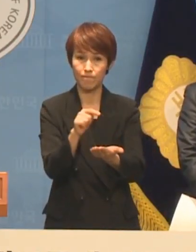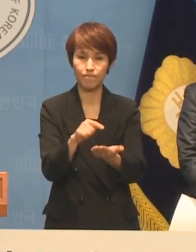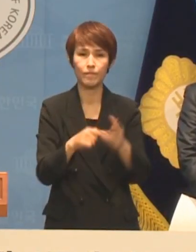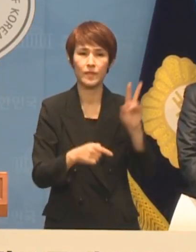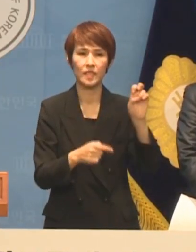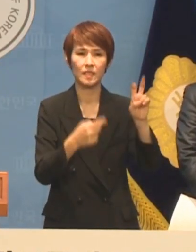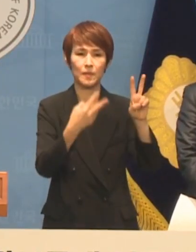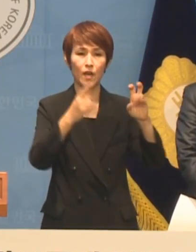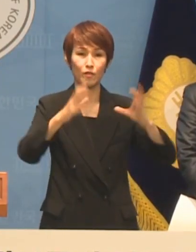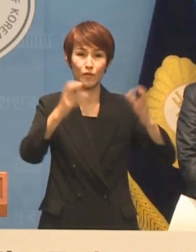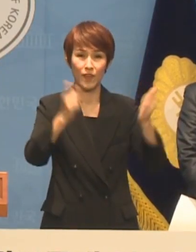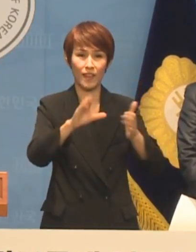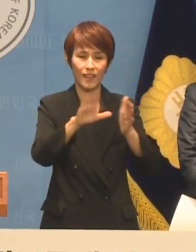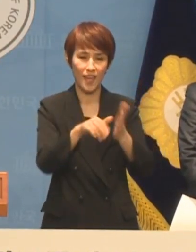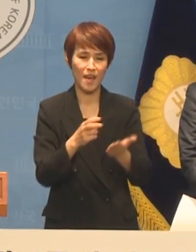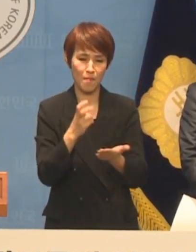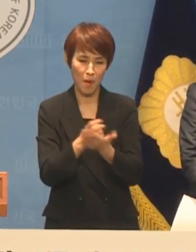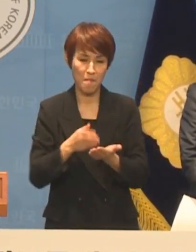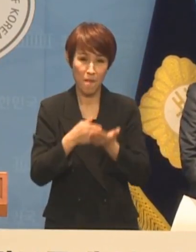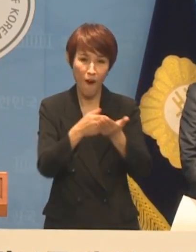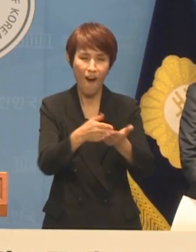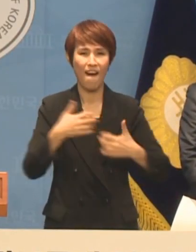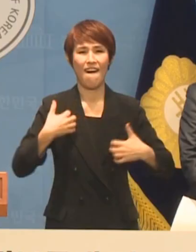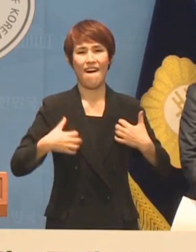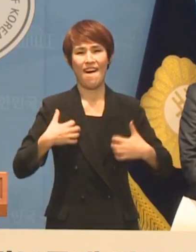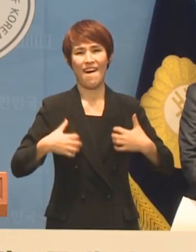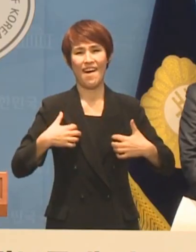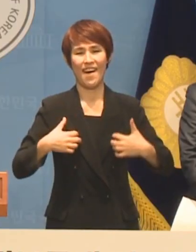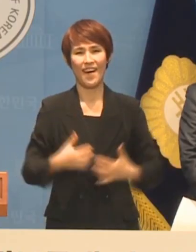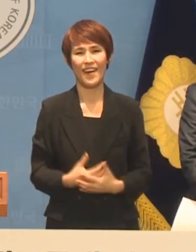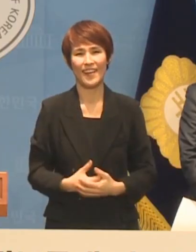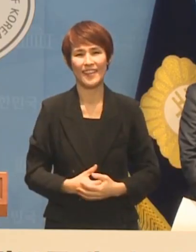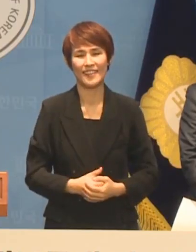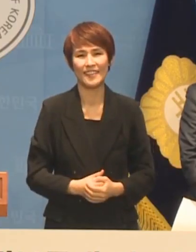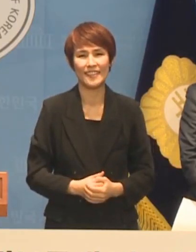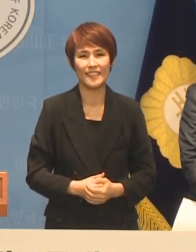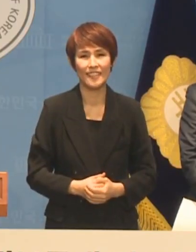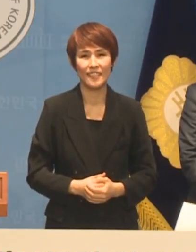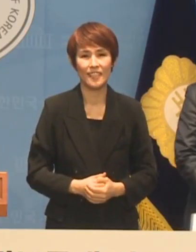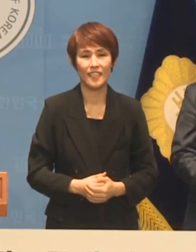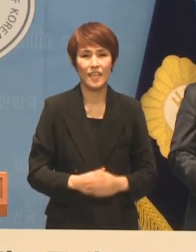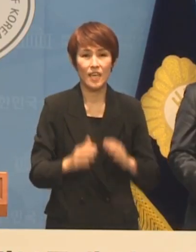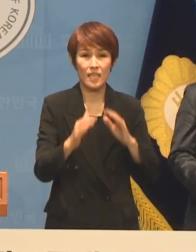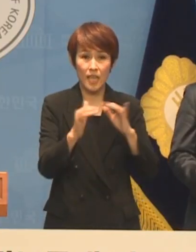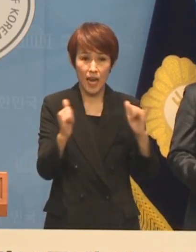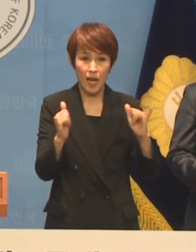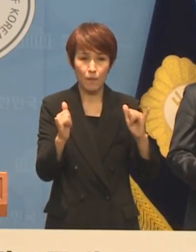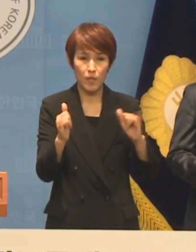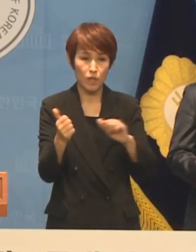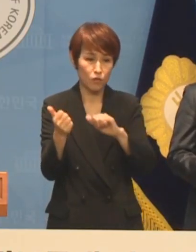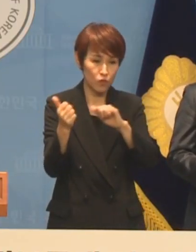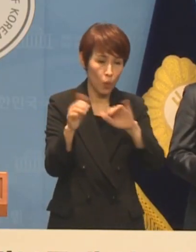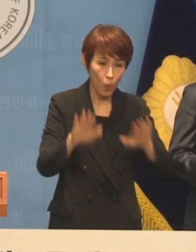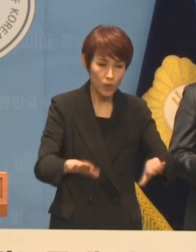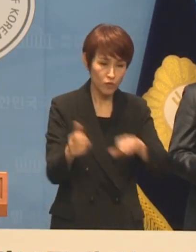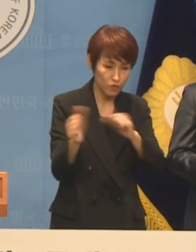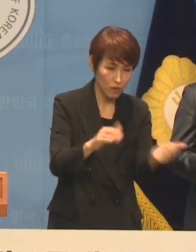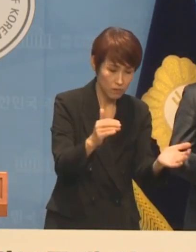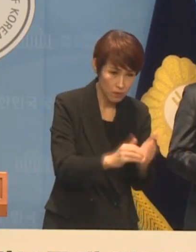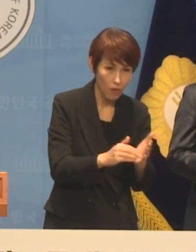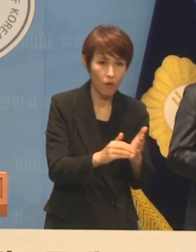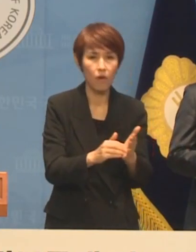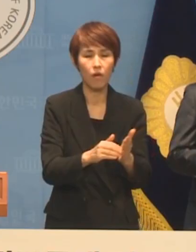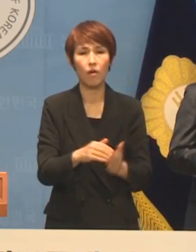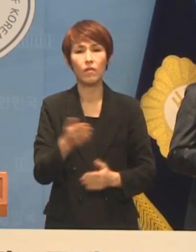국회에서 발의가 되어서 기쁜 마음을 갖고 있습니다. 오늘 사람이 죽은 기업에서 내일 다시 사람을